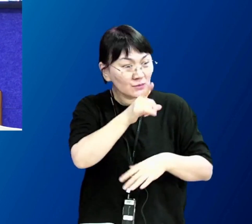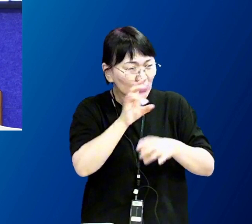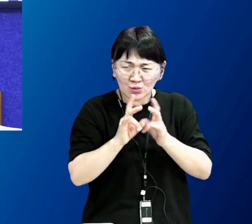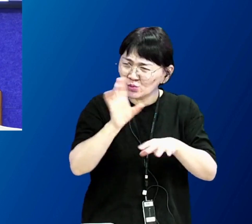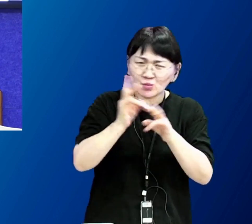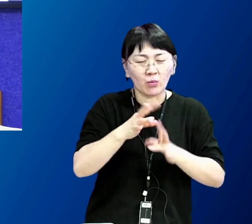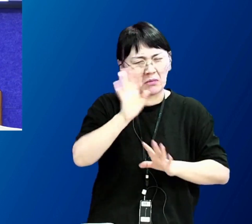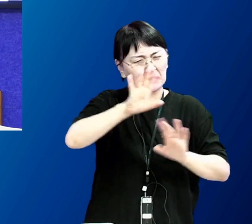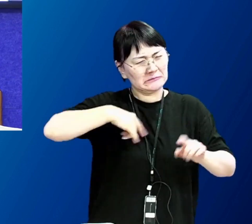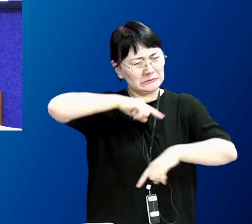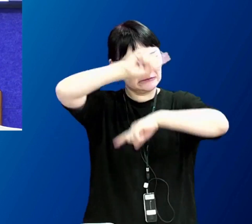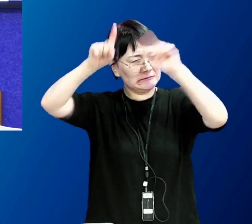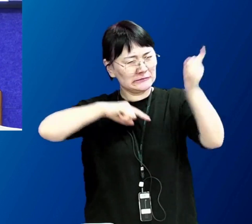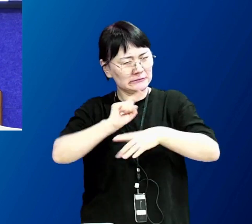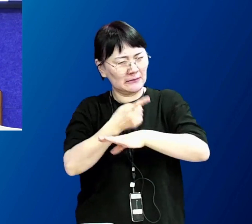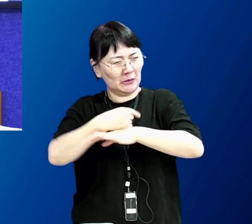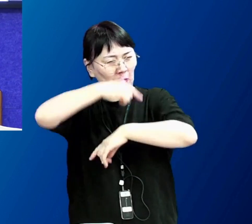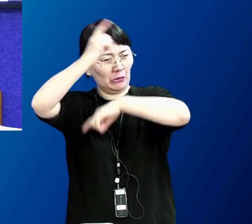байж